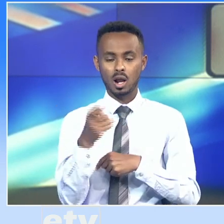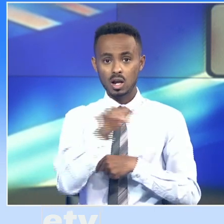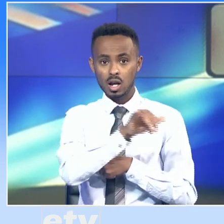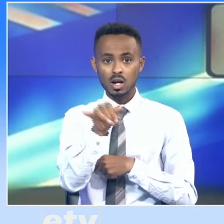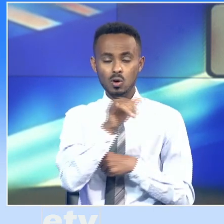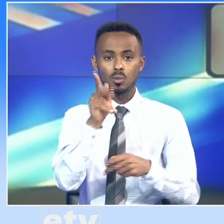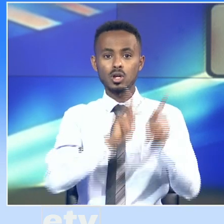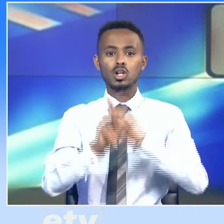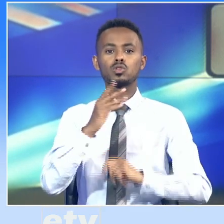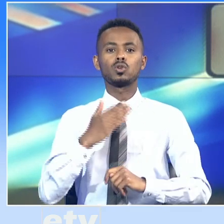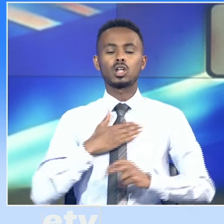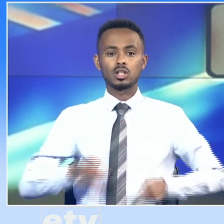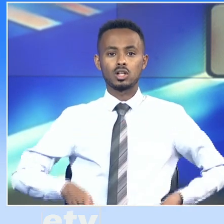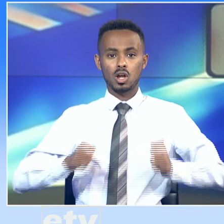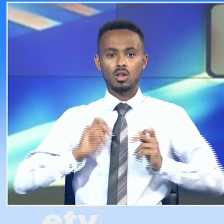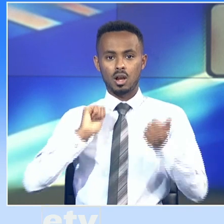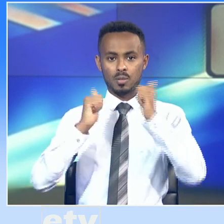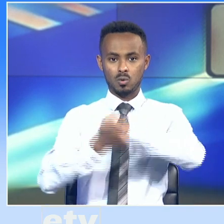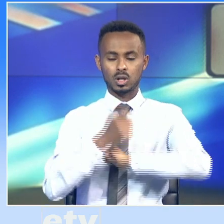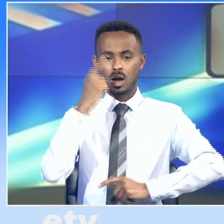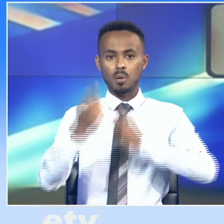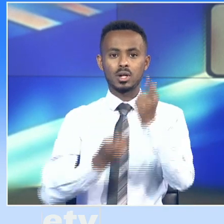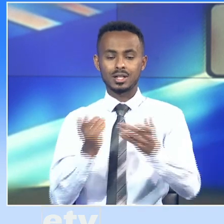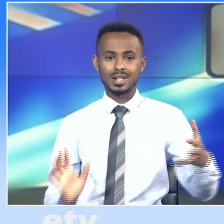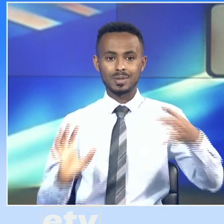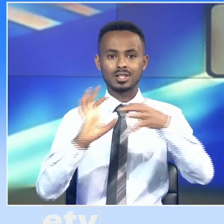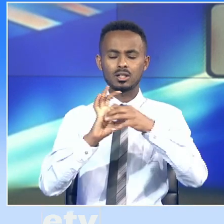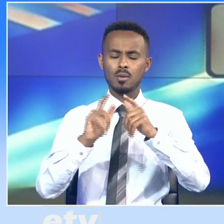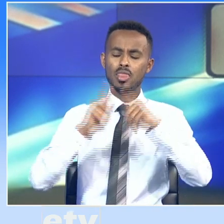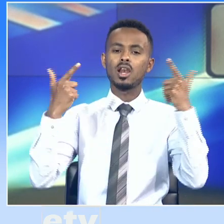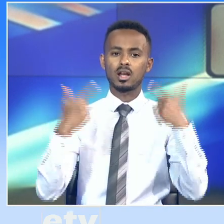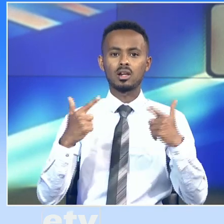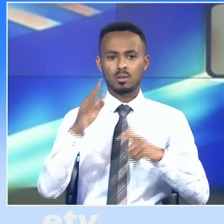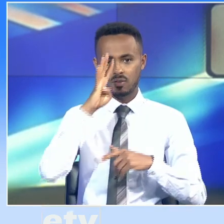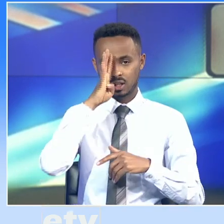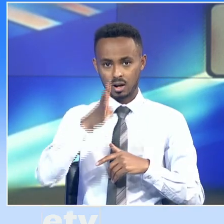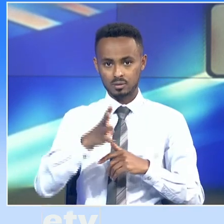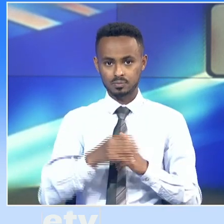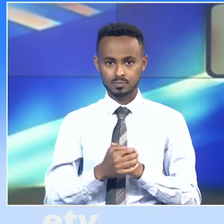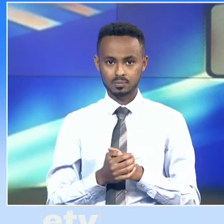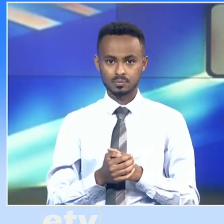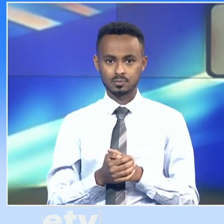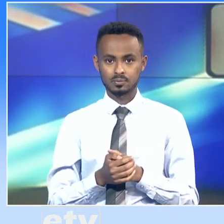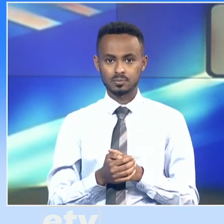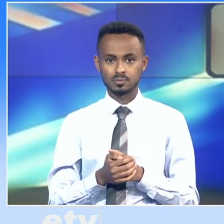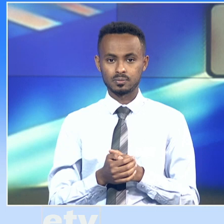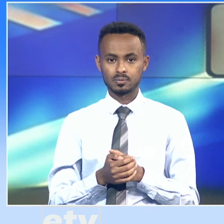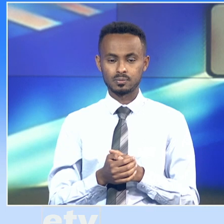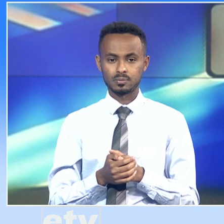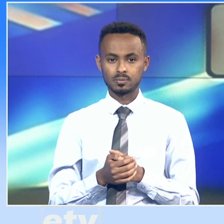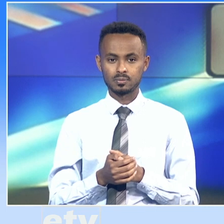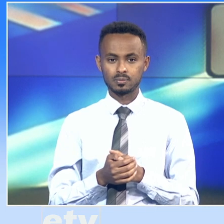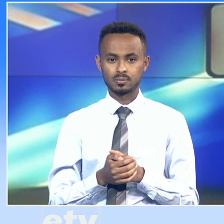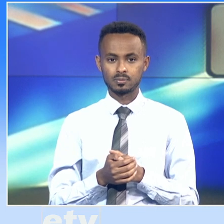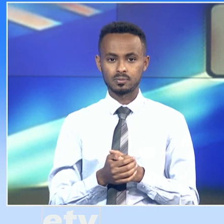እንዲሁም የህዝቦቻችንን ህይወት ለመለወጥና በንግድ ለመተሳሰርም ትልቅ እድል ይፈጥራል። This will give us a great